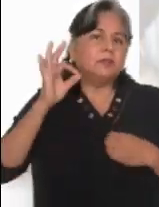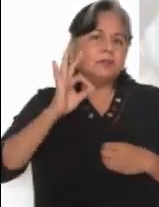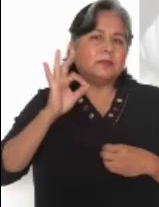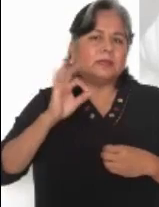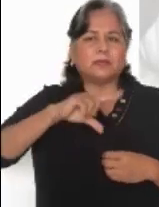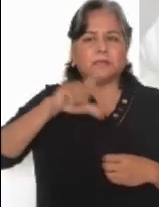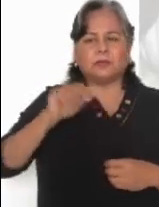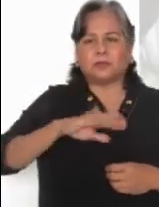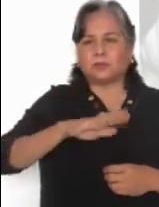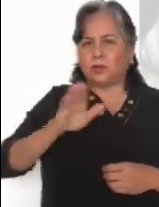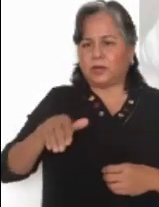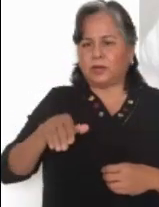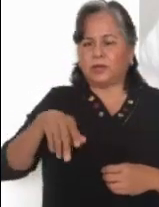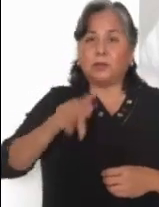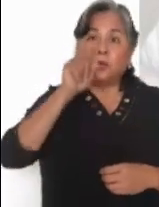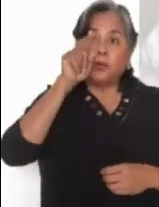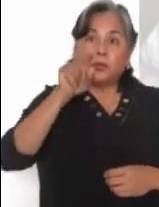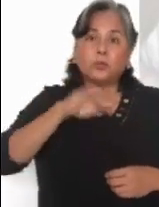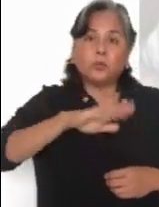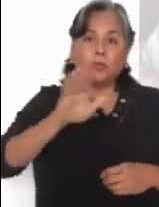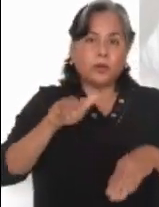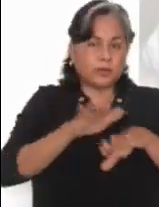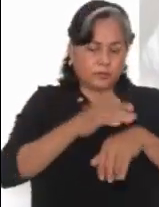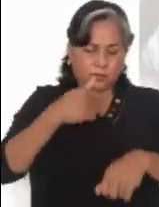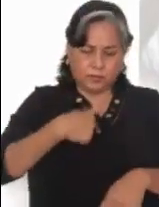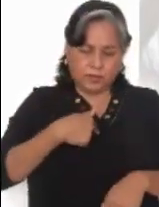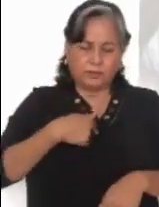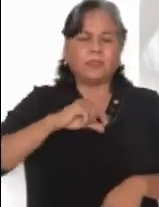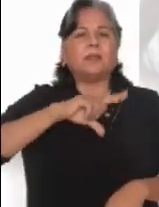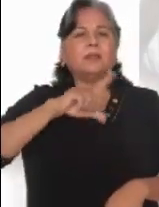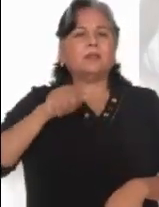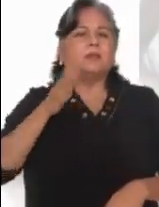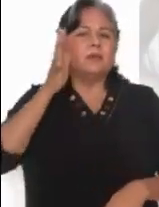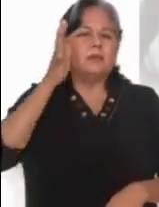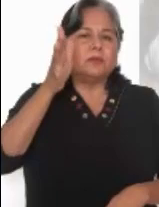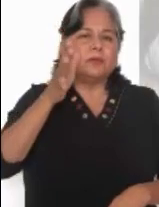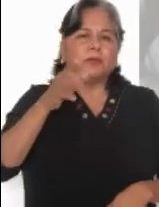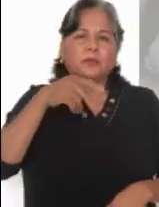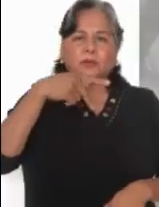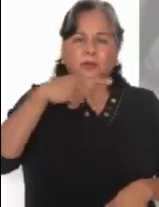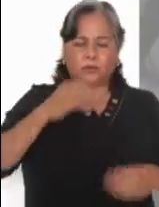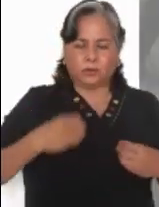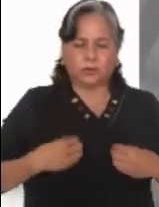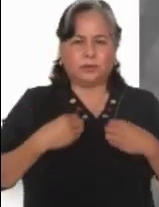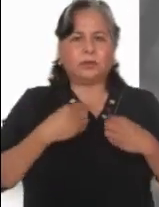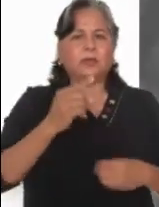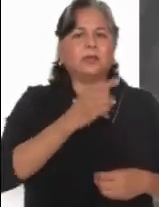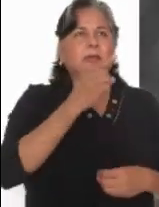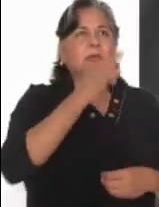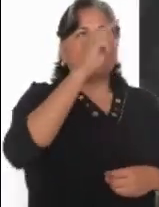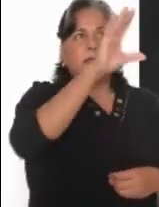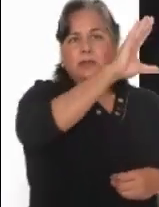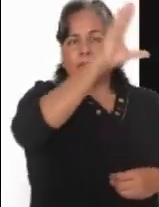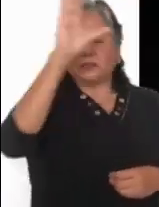perderá. Pero el que la pierda por mi causa, ese la encontrará. En efecto, ¿de